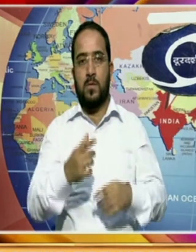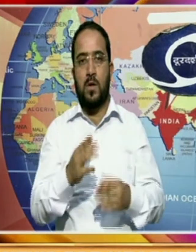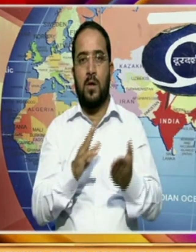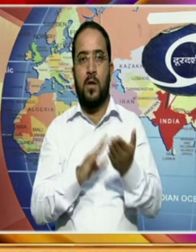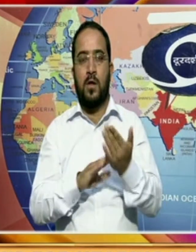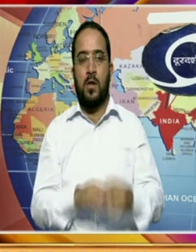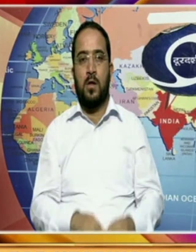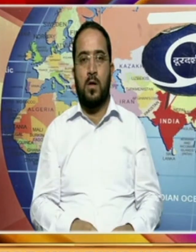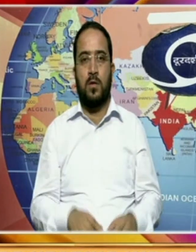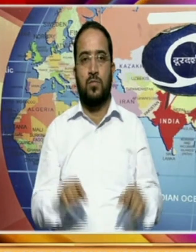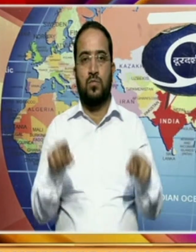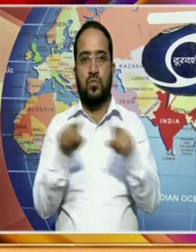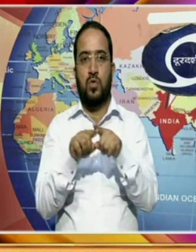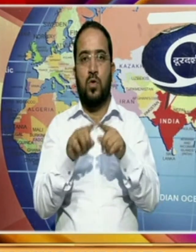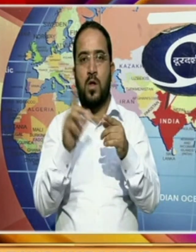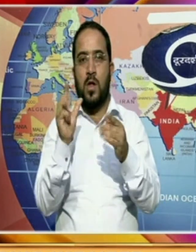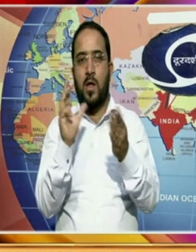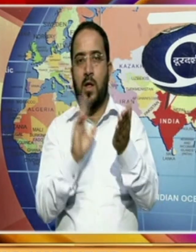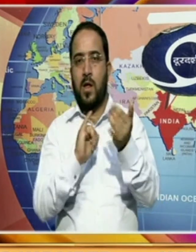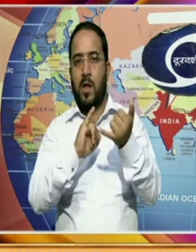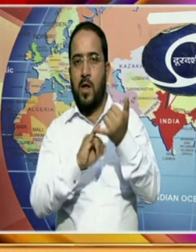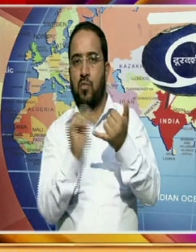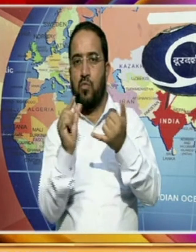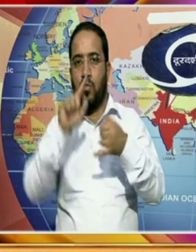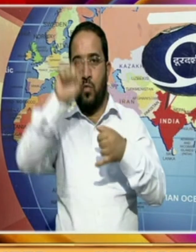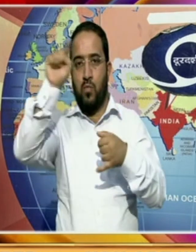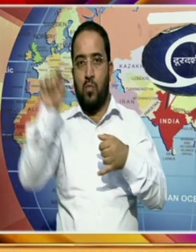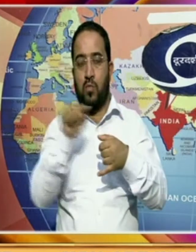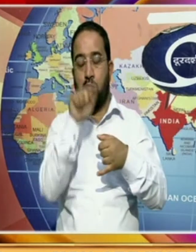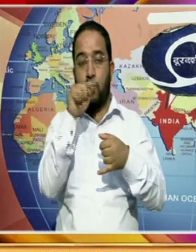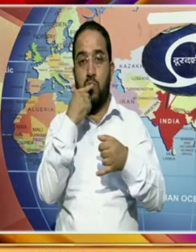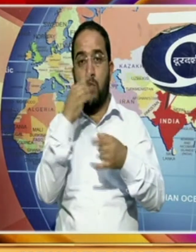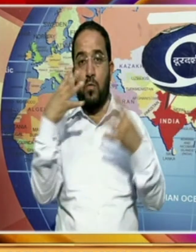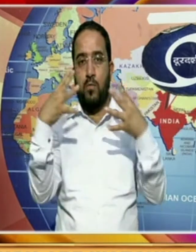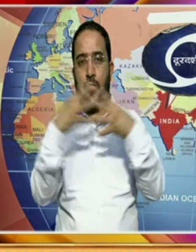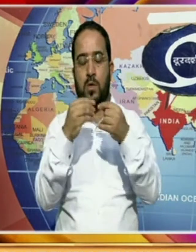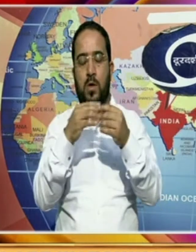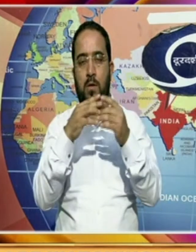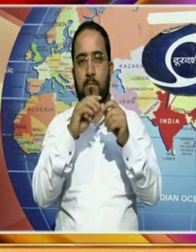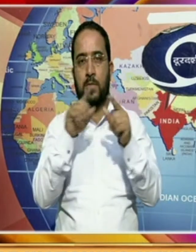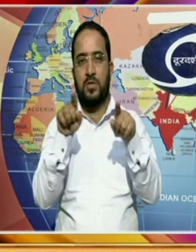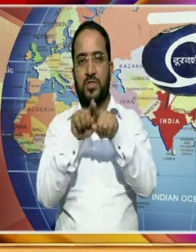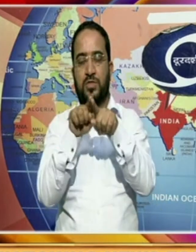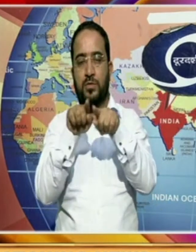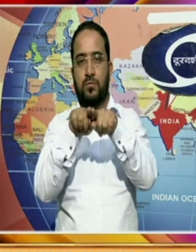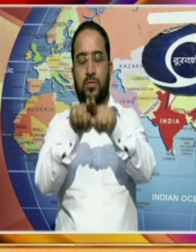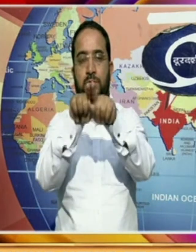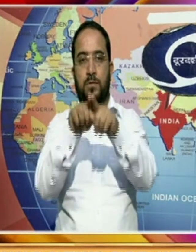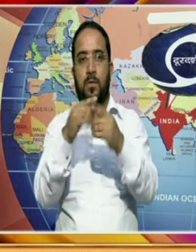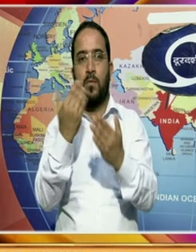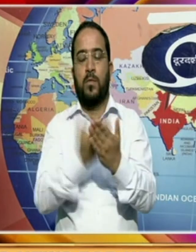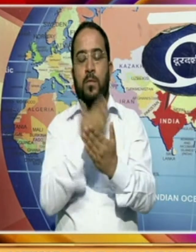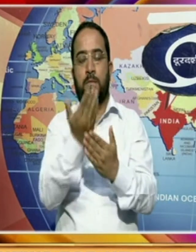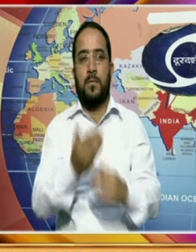चांद के करीब लाने के लिए दूसरे मरहले को आज सुबह सवेरे कामयाबी के साथ अंजाम दिया गया,